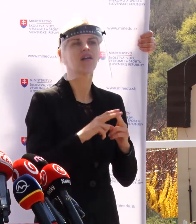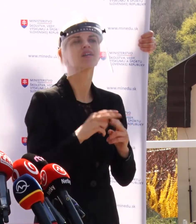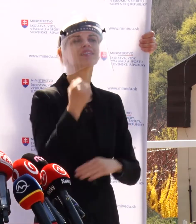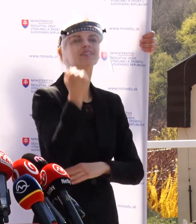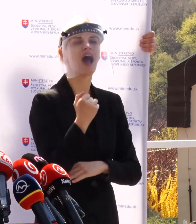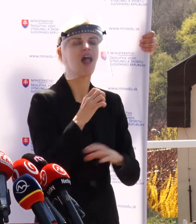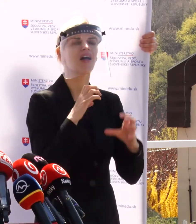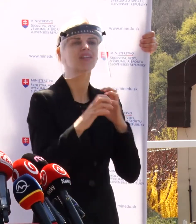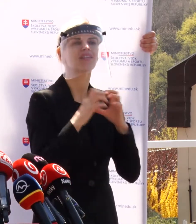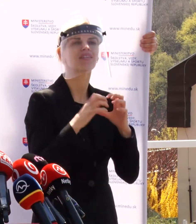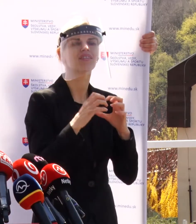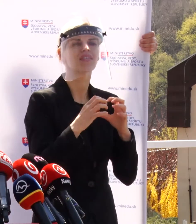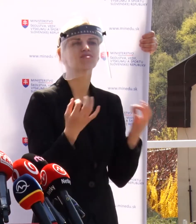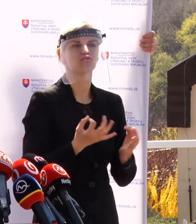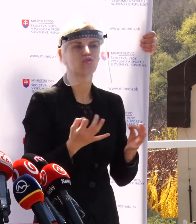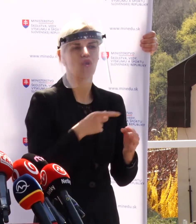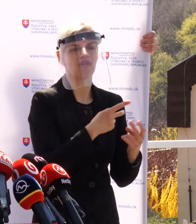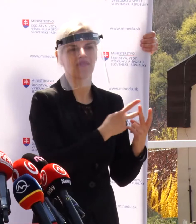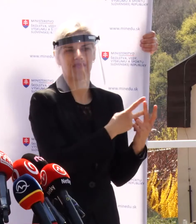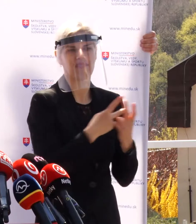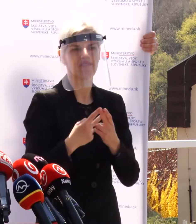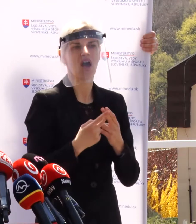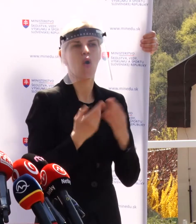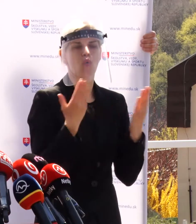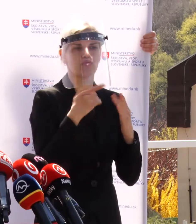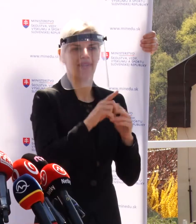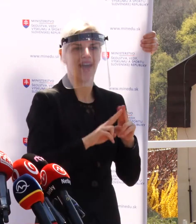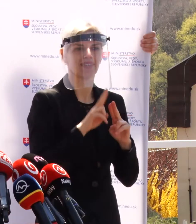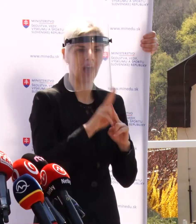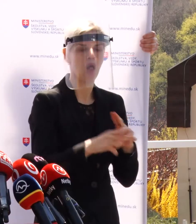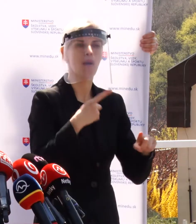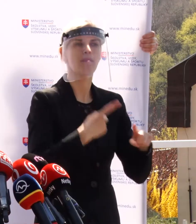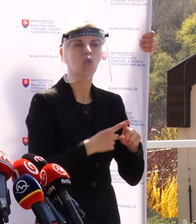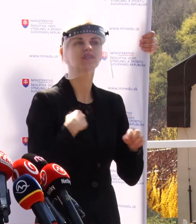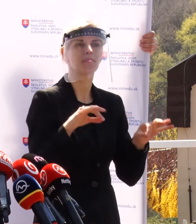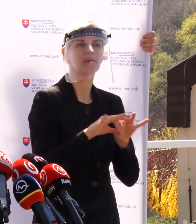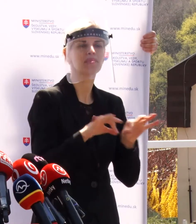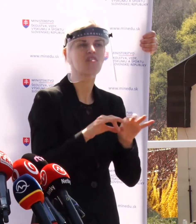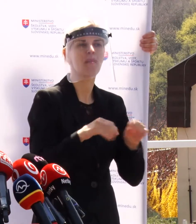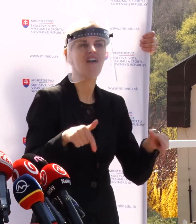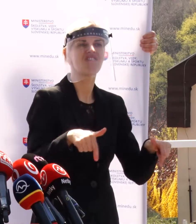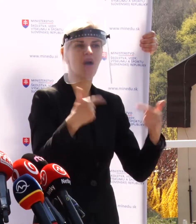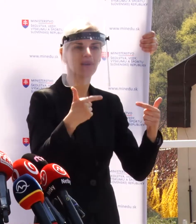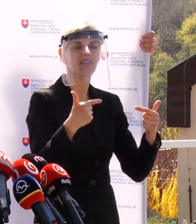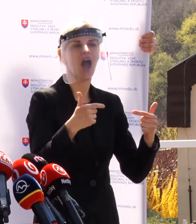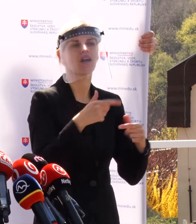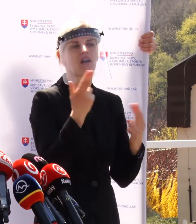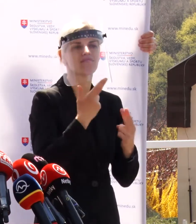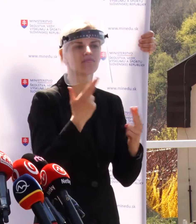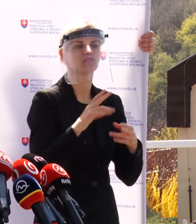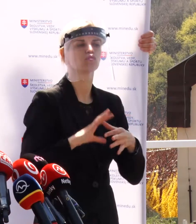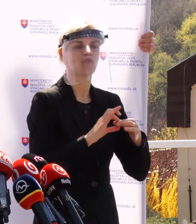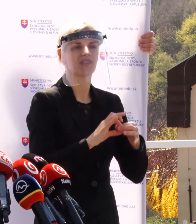diaľku, ale pripravujeme tiež viaceré webináre pre školy, kde budeme aj online odpovedať na otázky od riaditeľov, učiteľov, ale aj